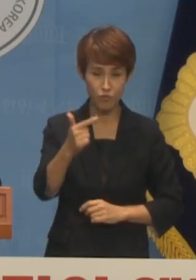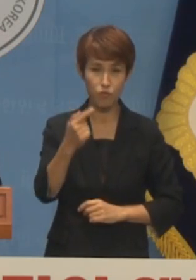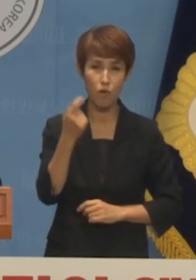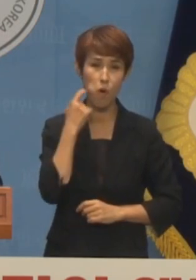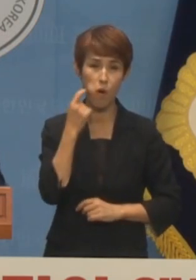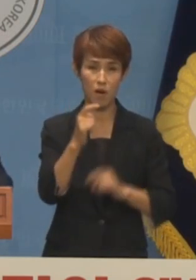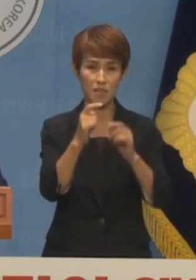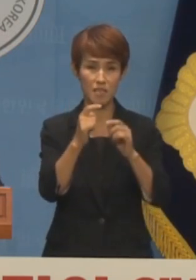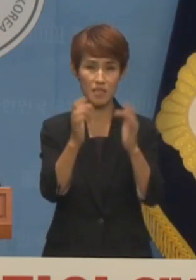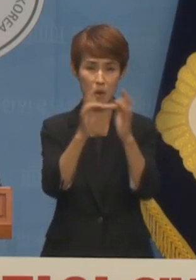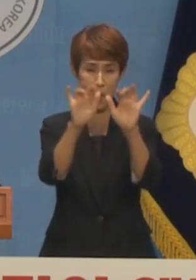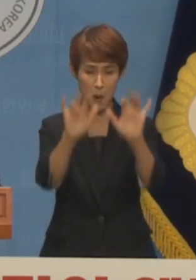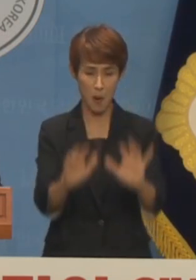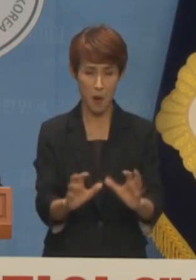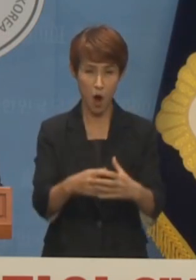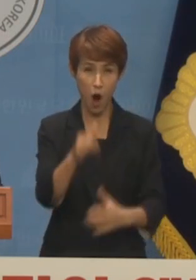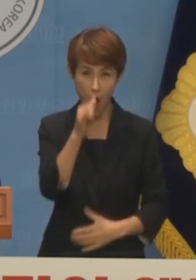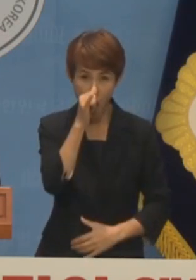지적할 정도입니다.